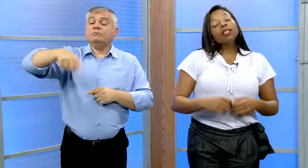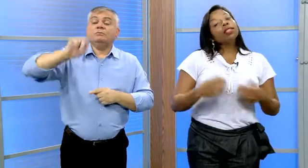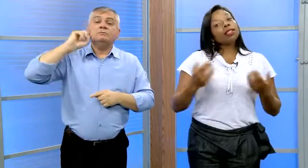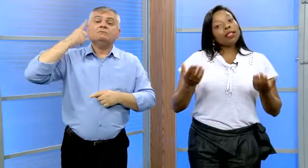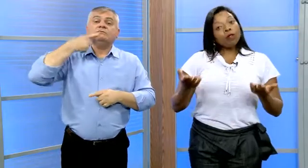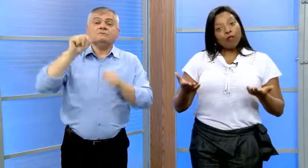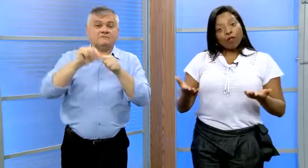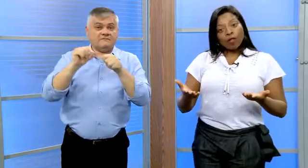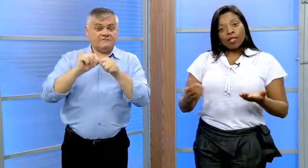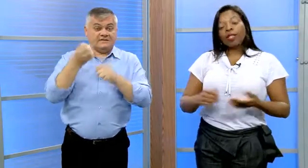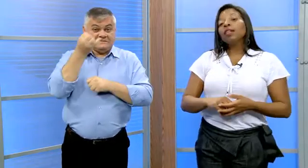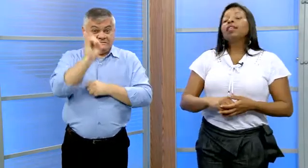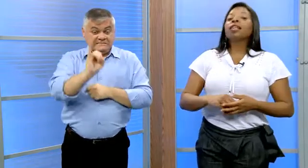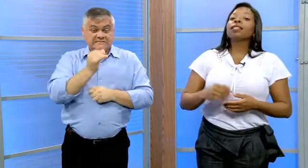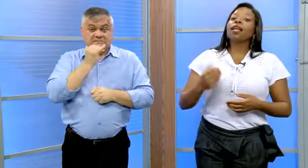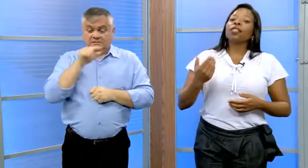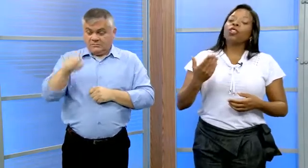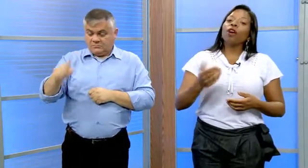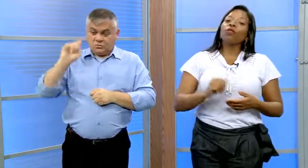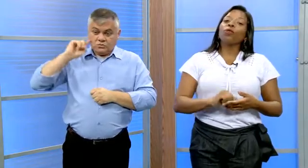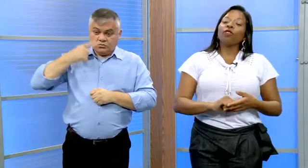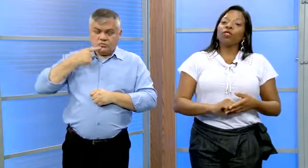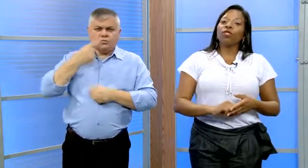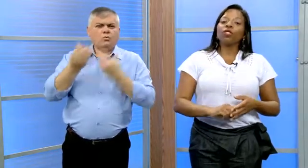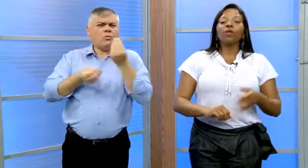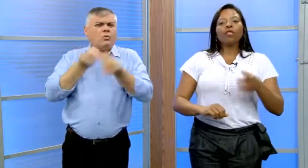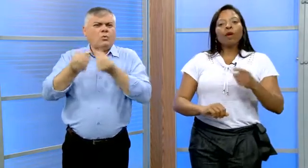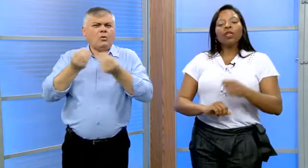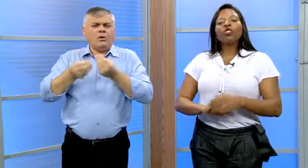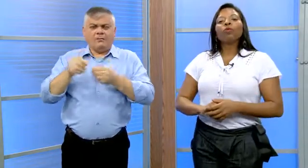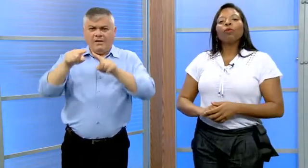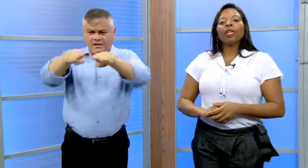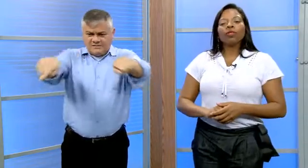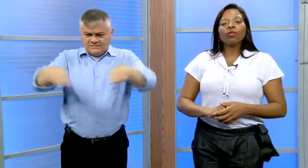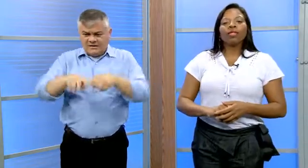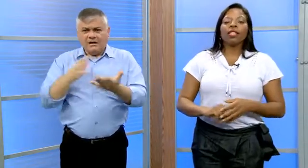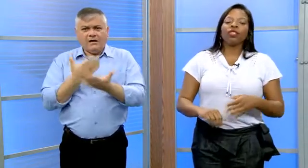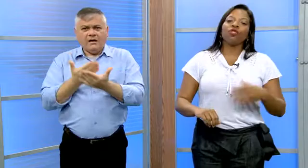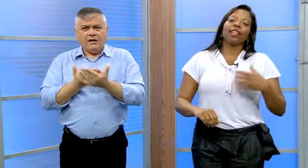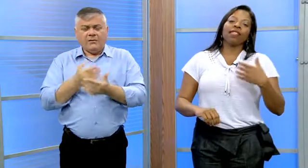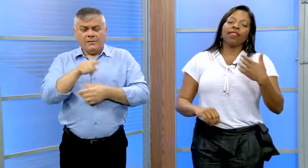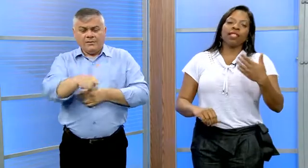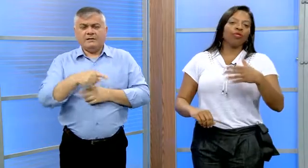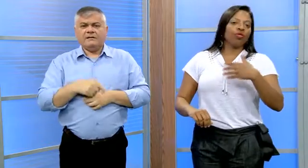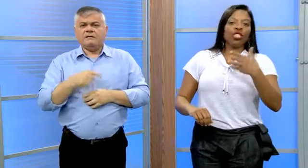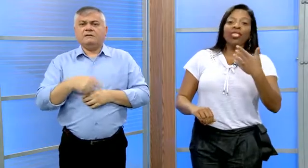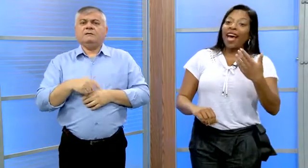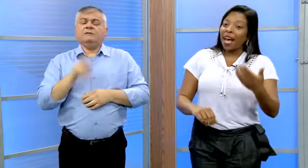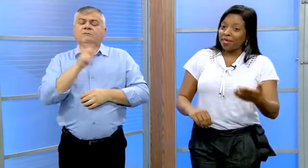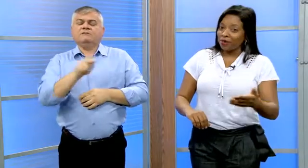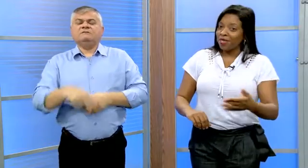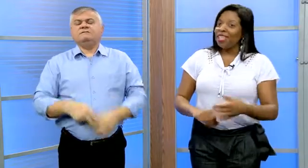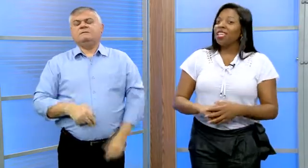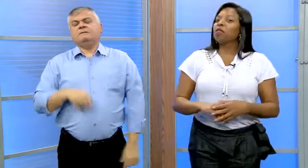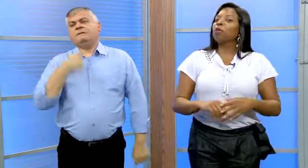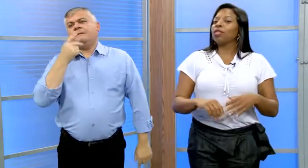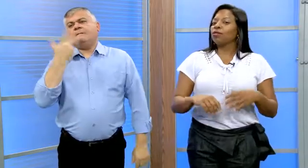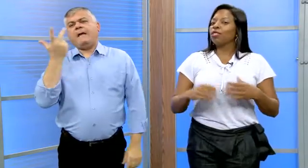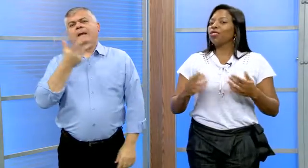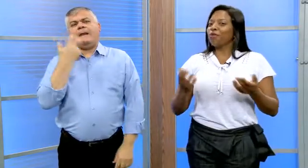Se assim não fosse, na sala de aula, os professores, principalmente em momentos em que estivessem fazendo um ditado, que embora não seja